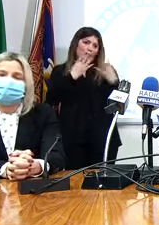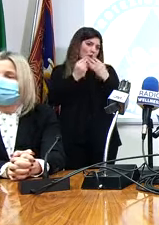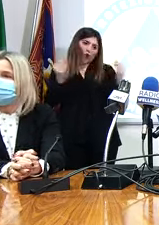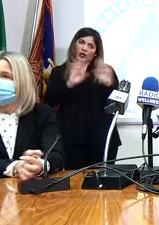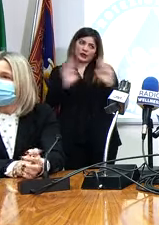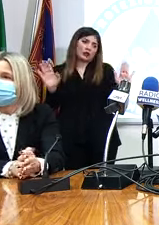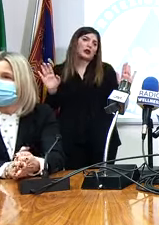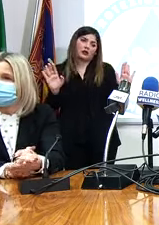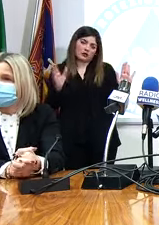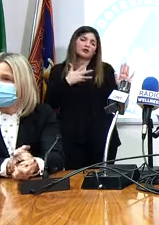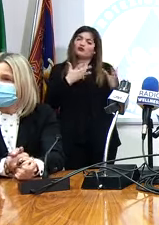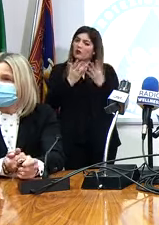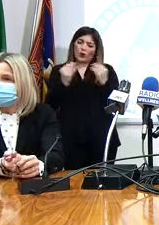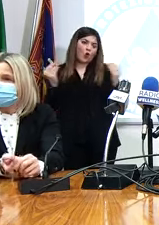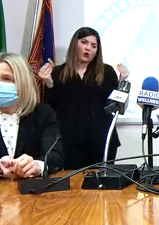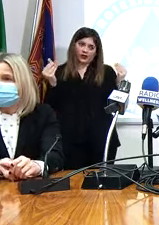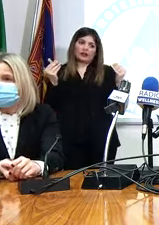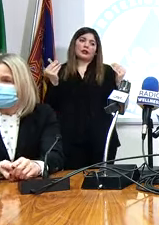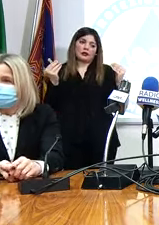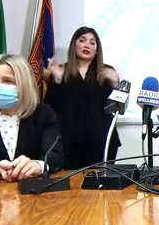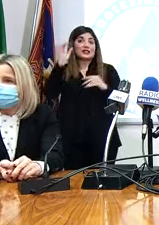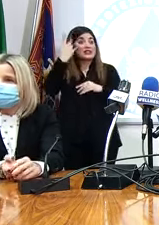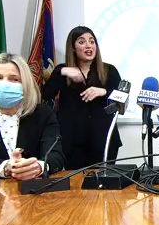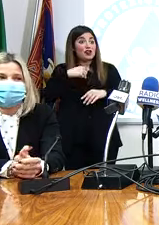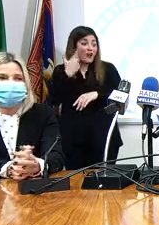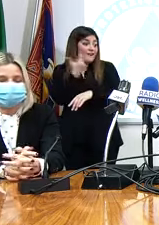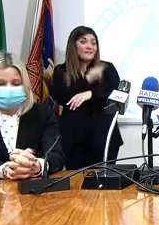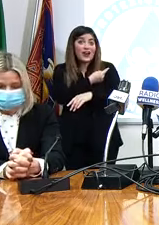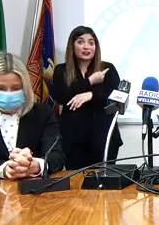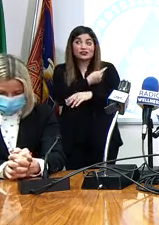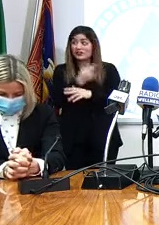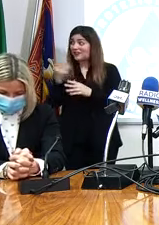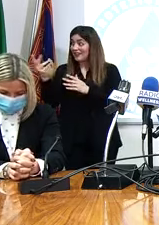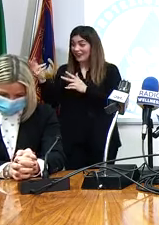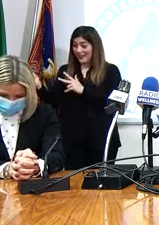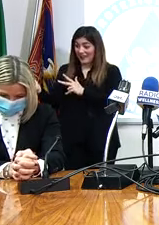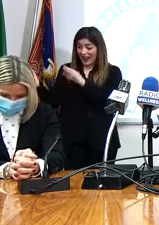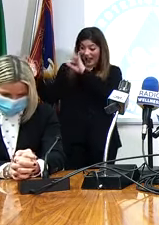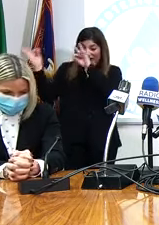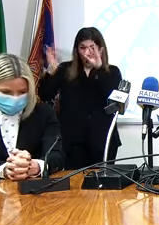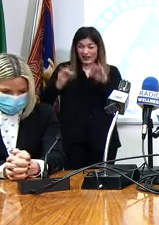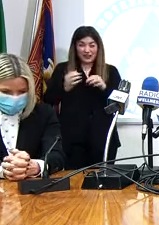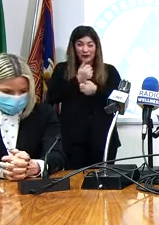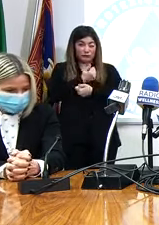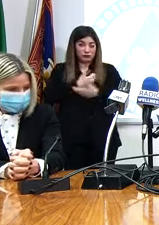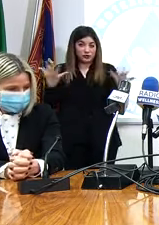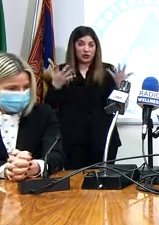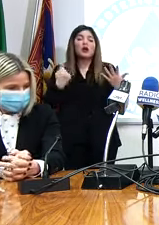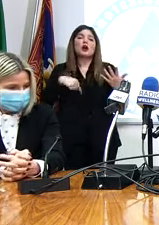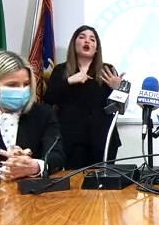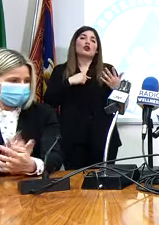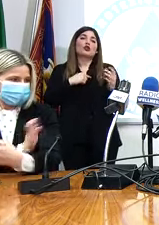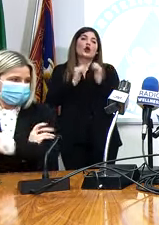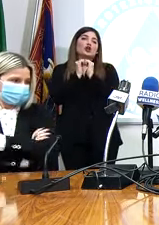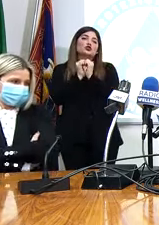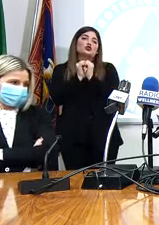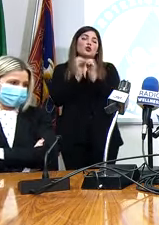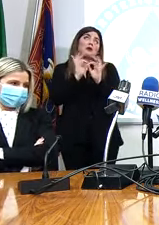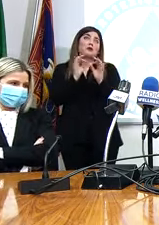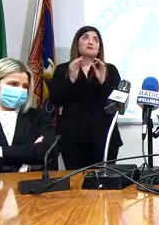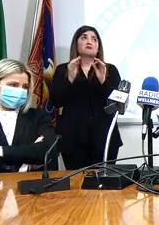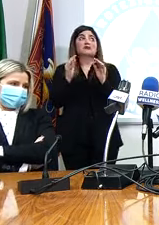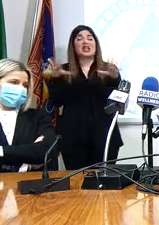Sono tanti, considerate che se noi avessimo i vaccini, questo lo dichiariamo senza problemi, noi per giugno, insomma per fine primavera, inizio